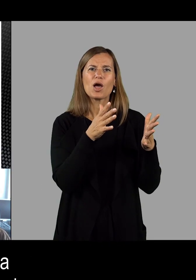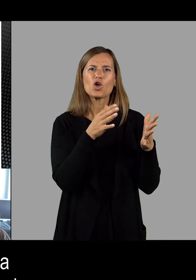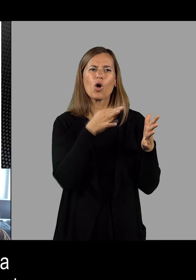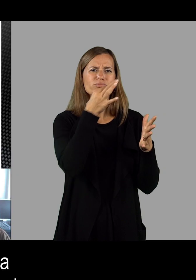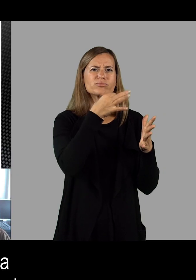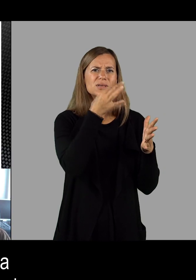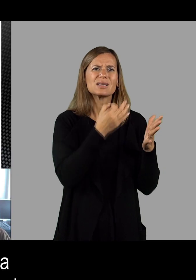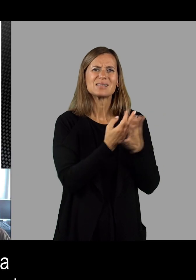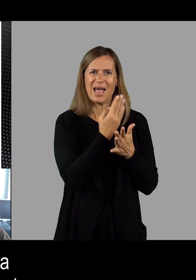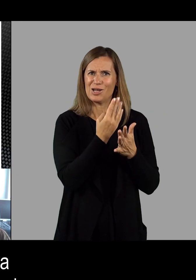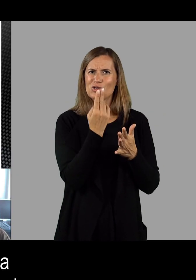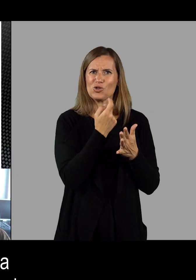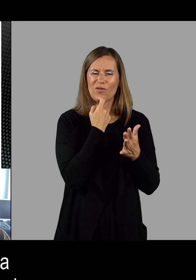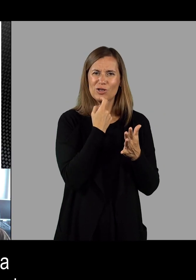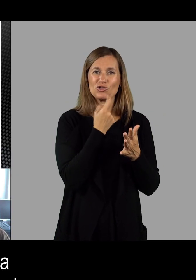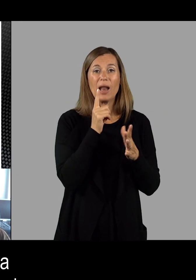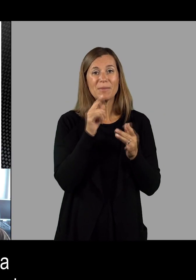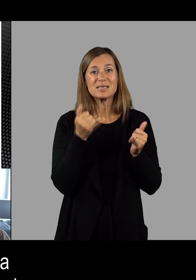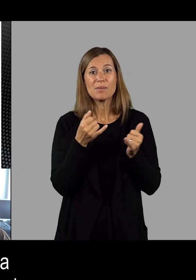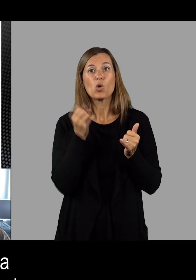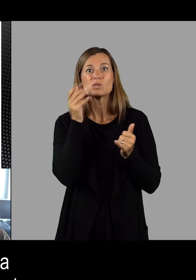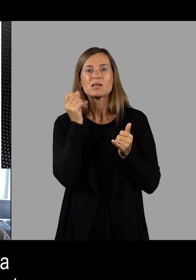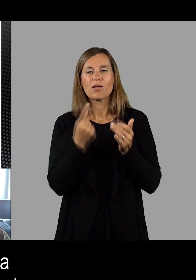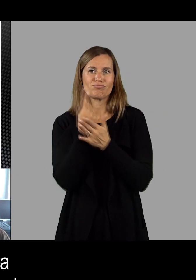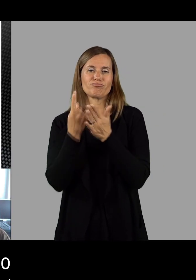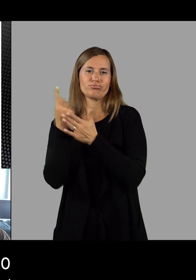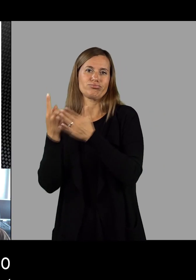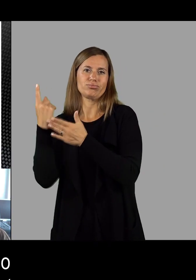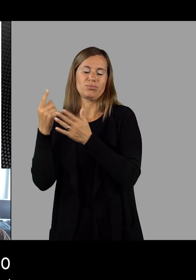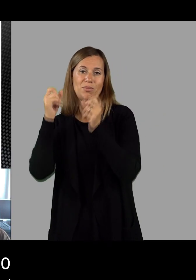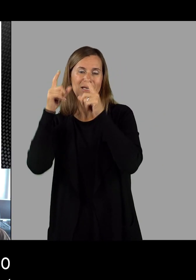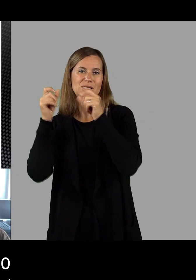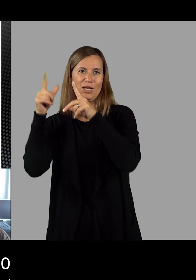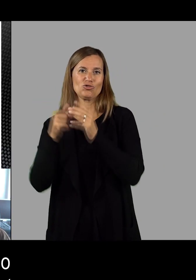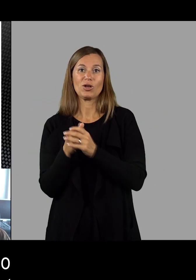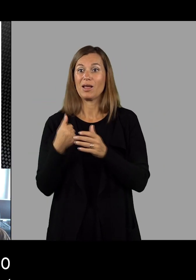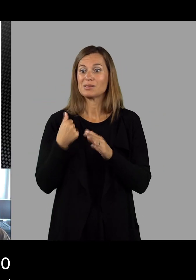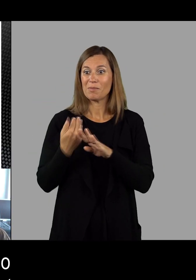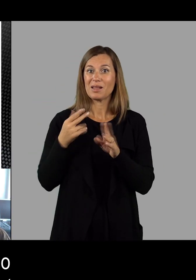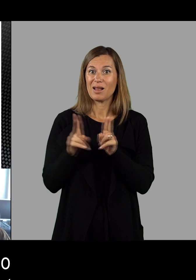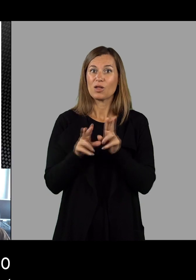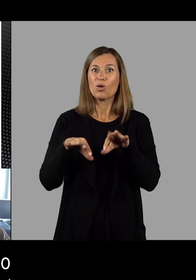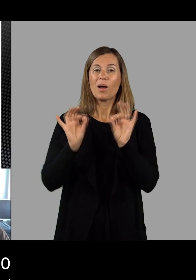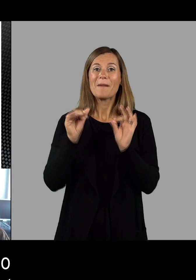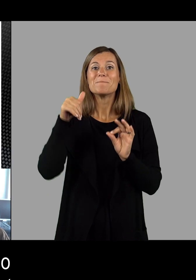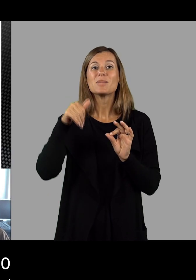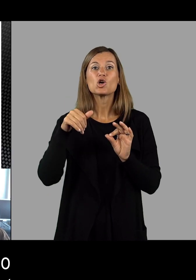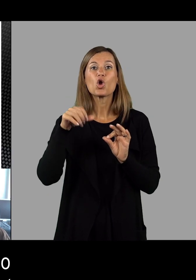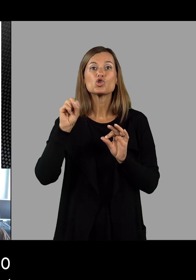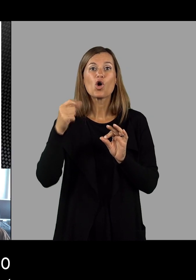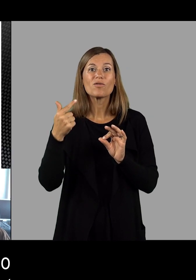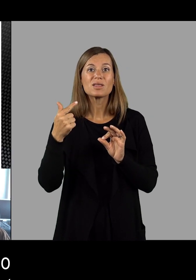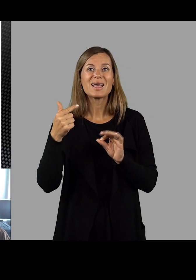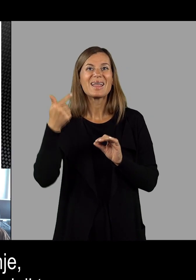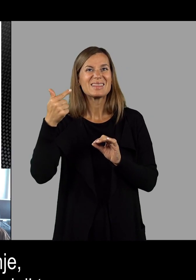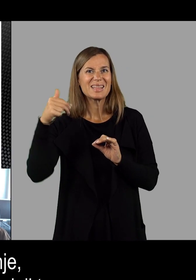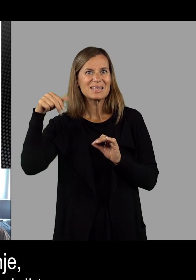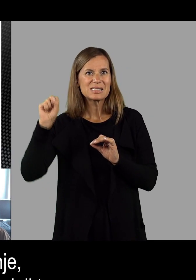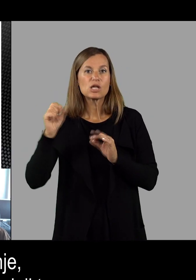pa dogajajo skoraj da dnevno kakšno presenečenje, tako da jaz nisem dolgo nazaj ugotovil, da Microsoftov